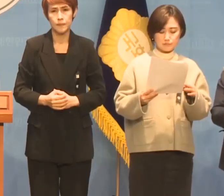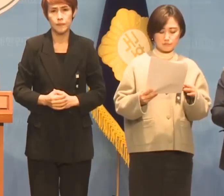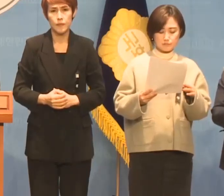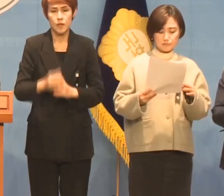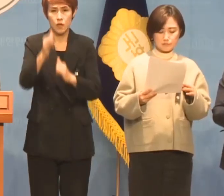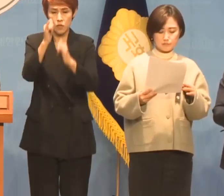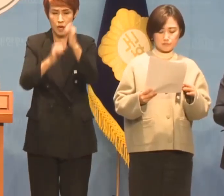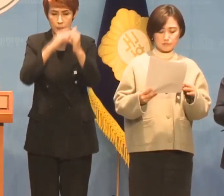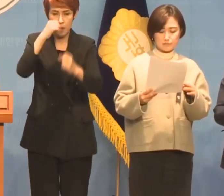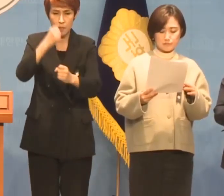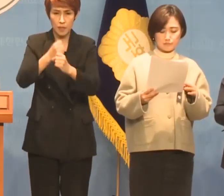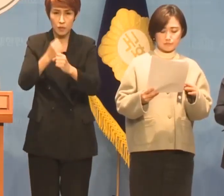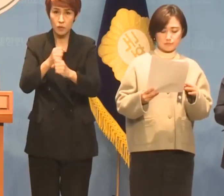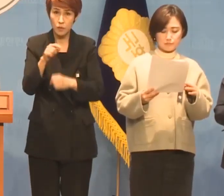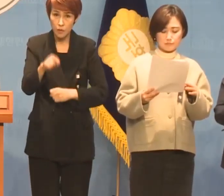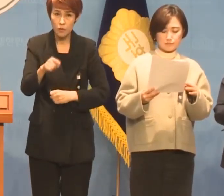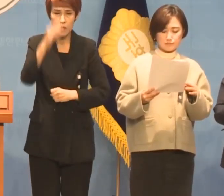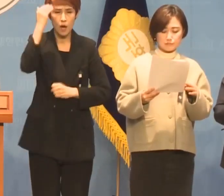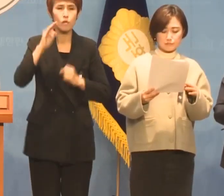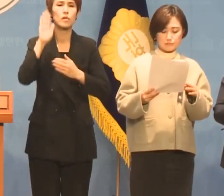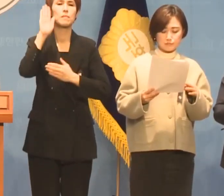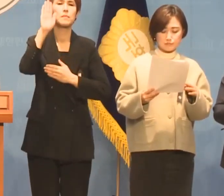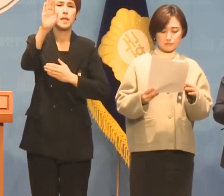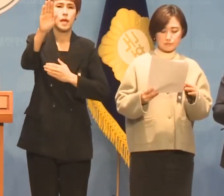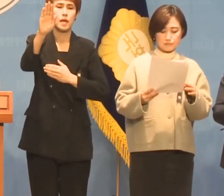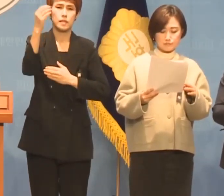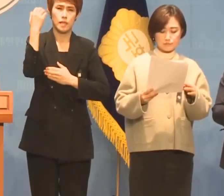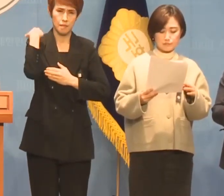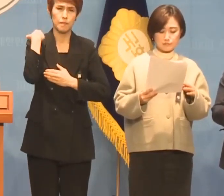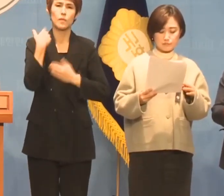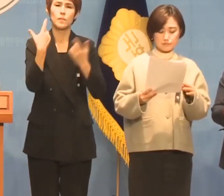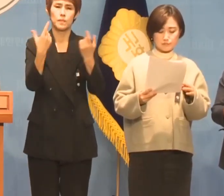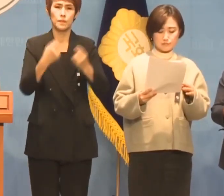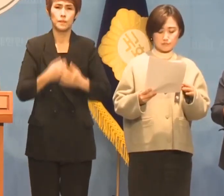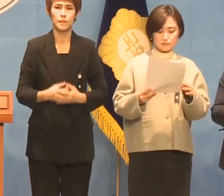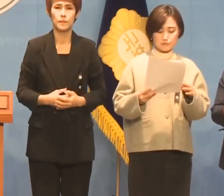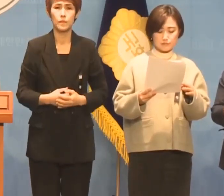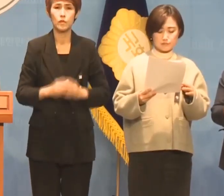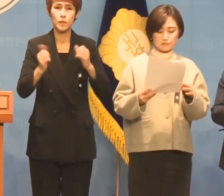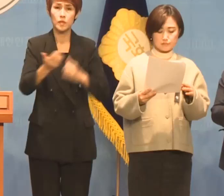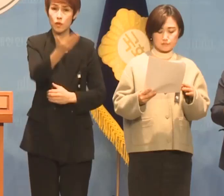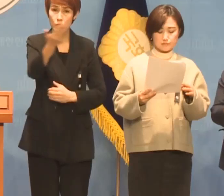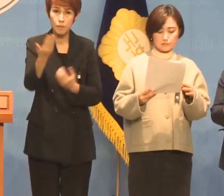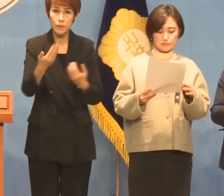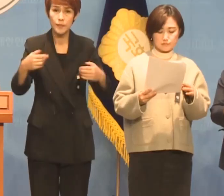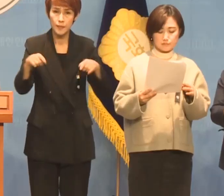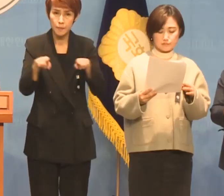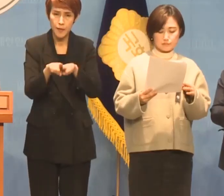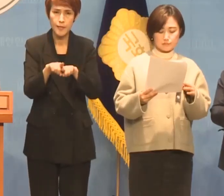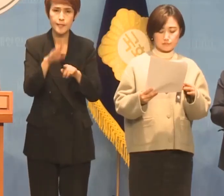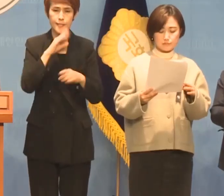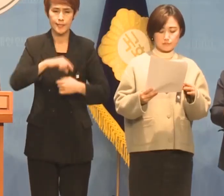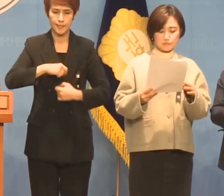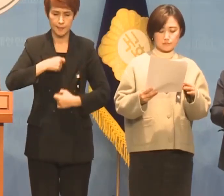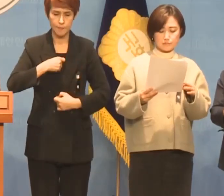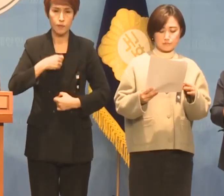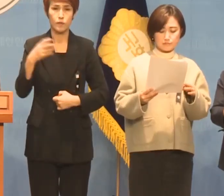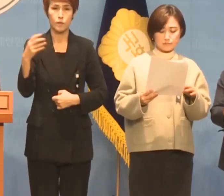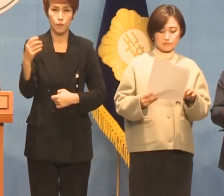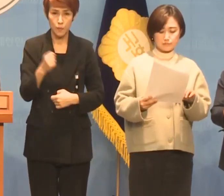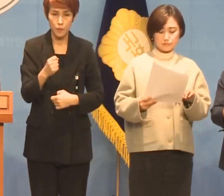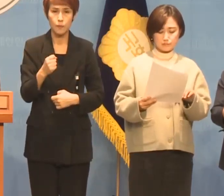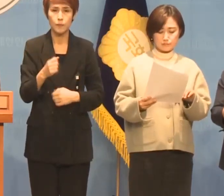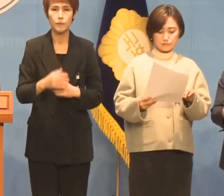역사를 바로 세우는 일은 대한민국의 미래를 책임지는 일입니다. 국민 여러분과 함께 진실에 기반하여